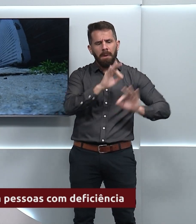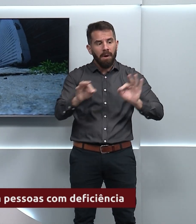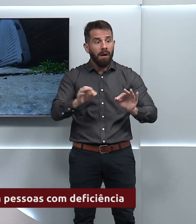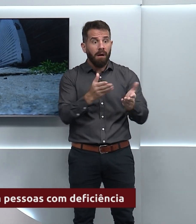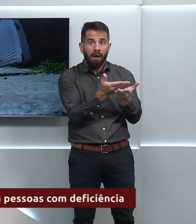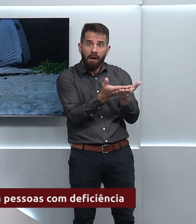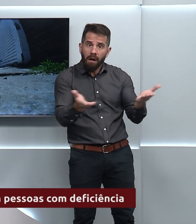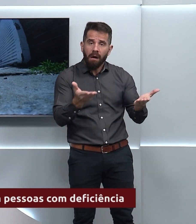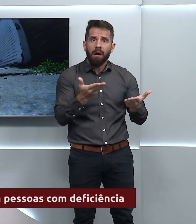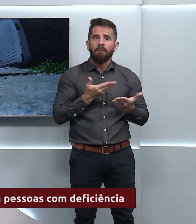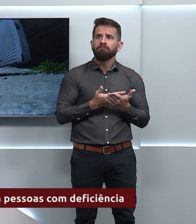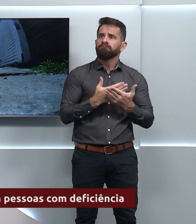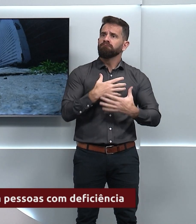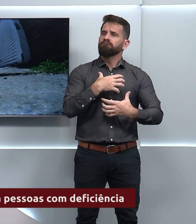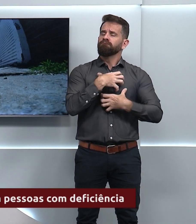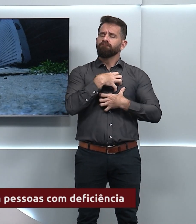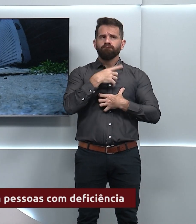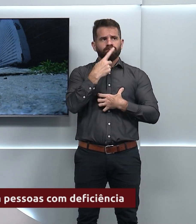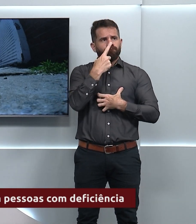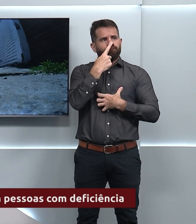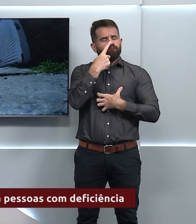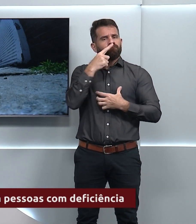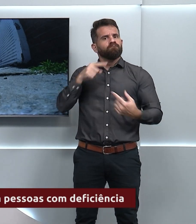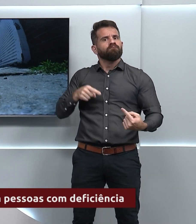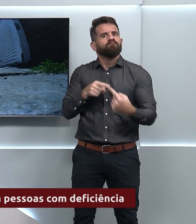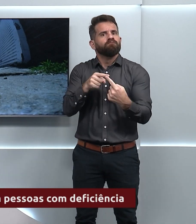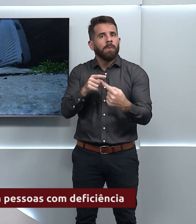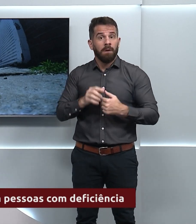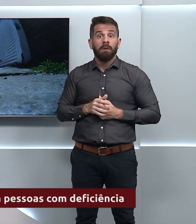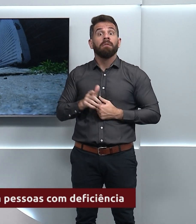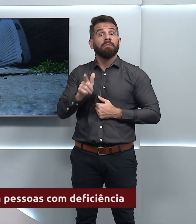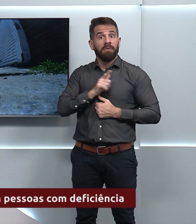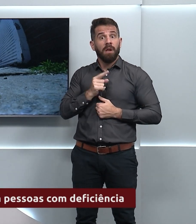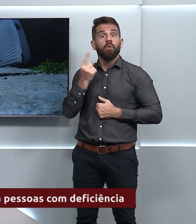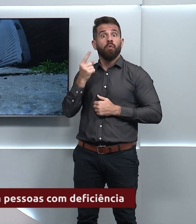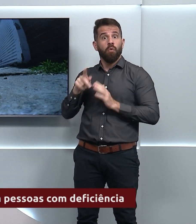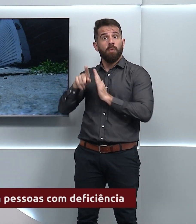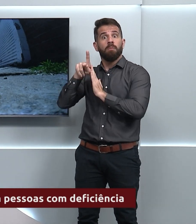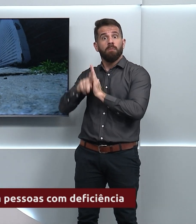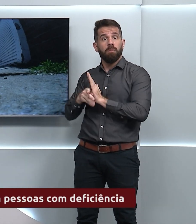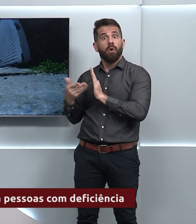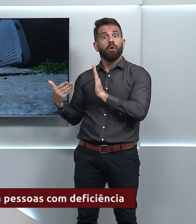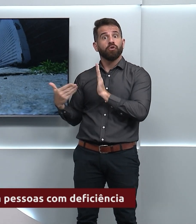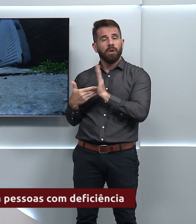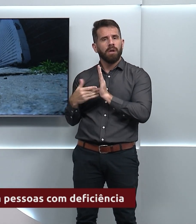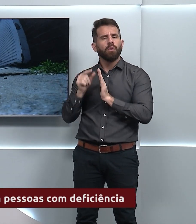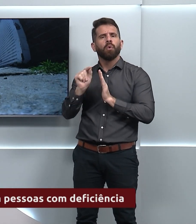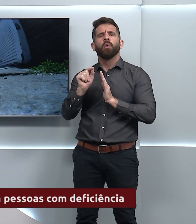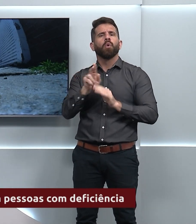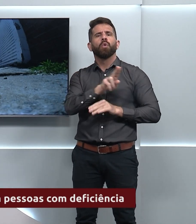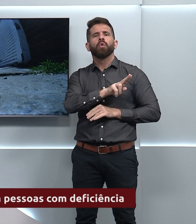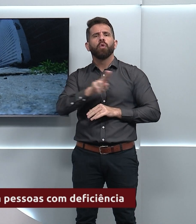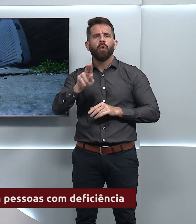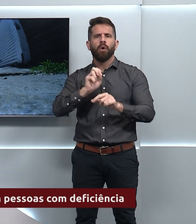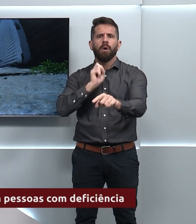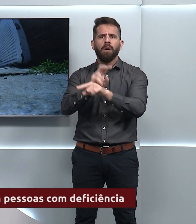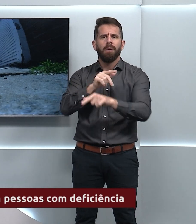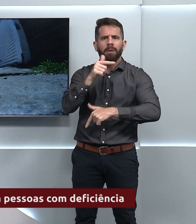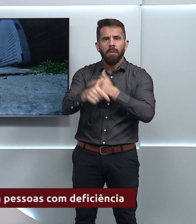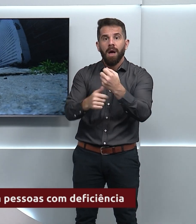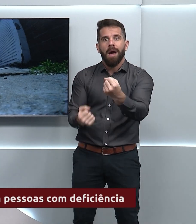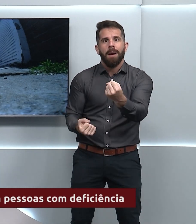postos para os quais têm aptidão? Essa iniciativa existe, viu? E é chamada de emprego apoiado. Acompanhe